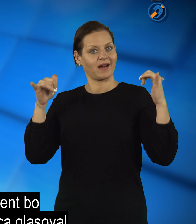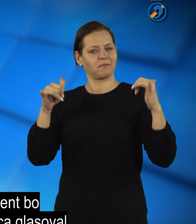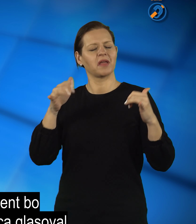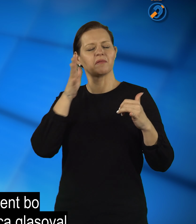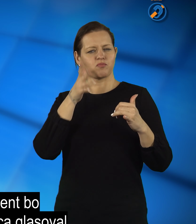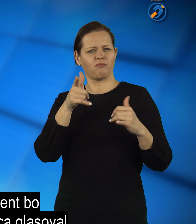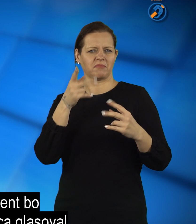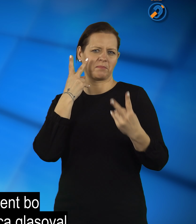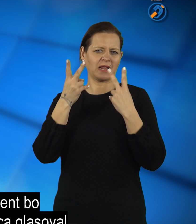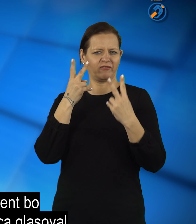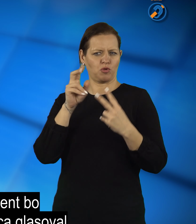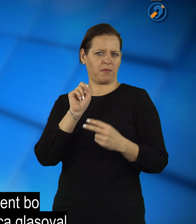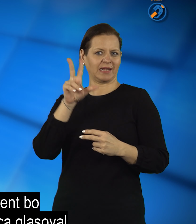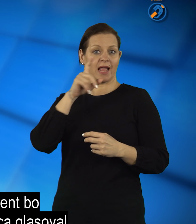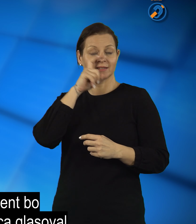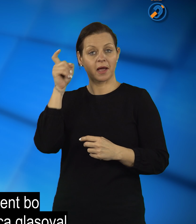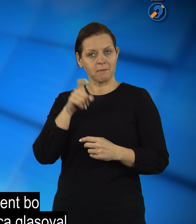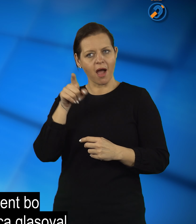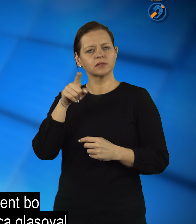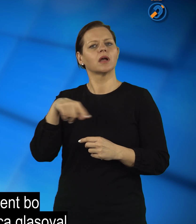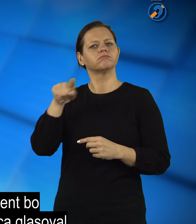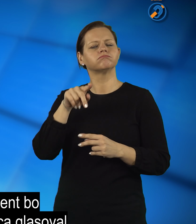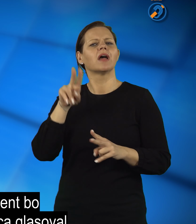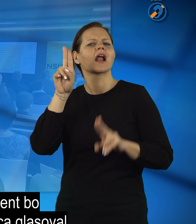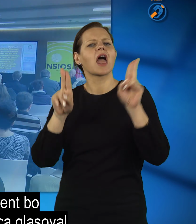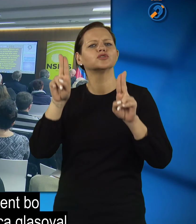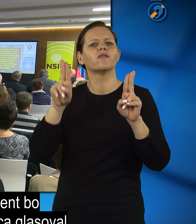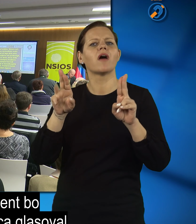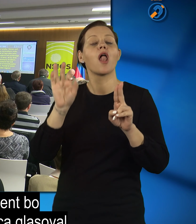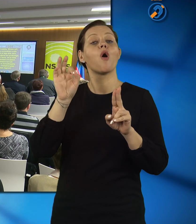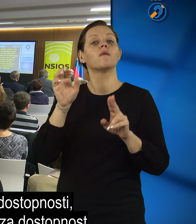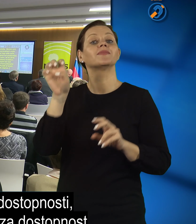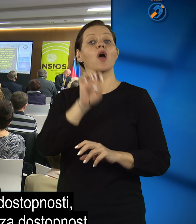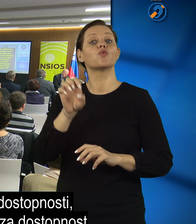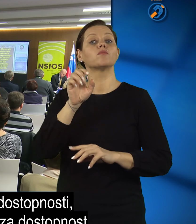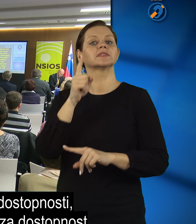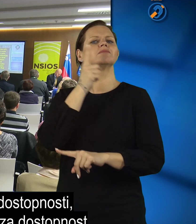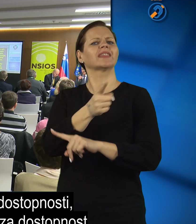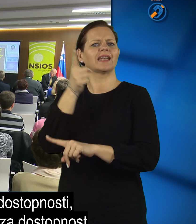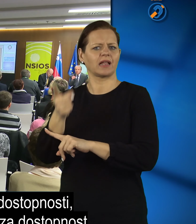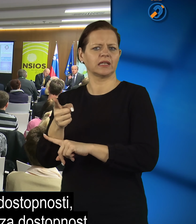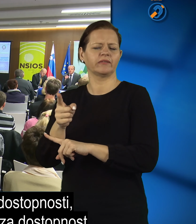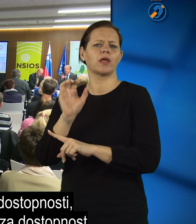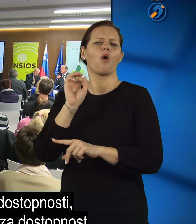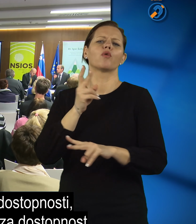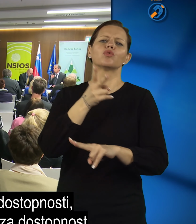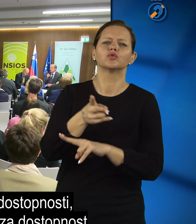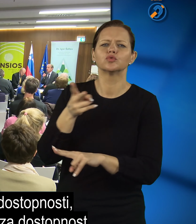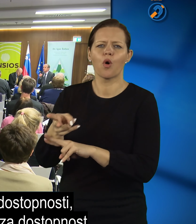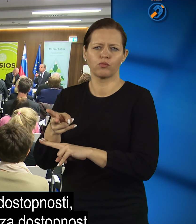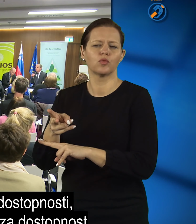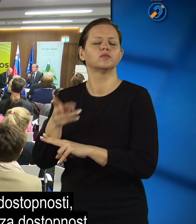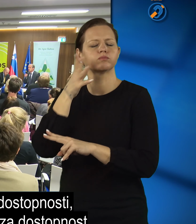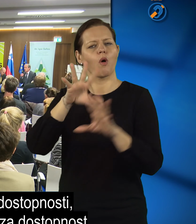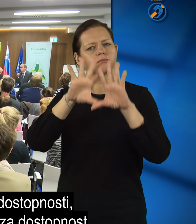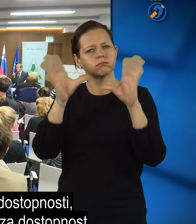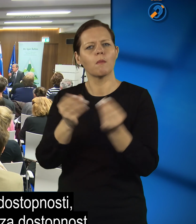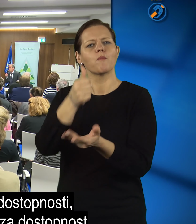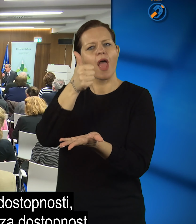Evropski parlament bo predvidoma 13. marca glasoval o Evropski direktivi o dostopnosti, ki bo